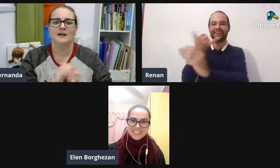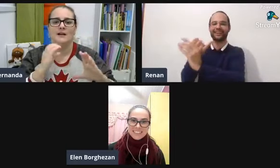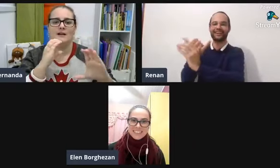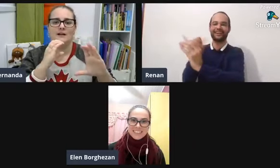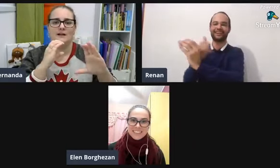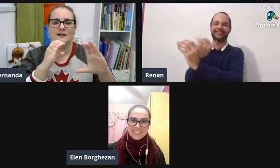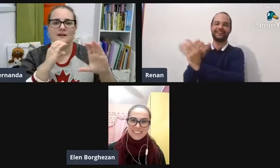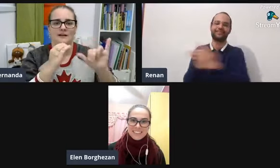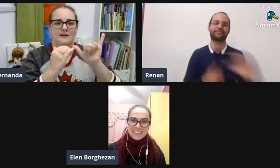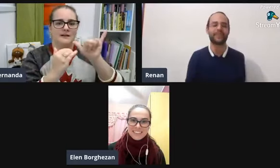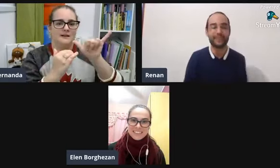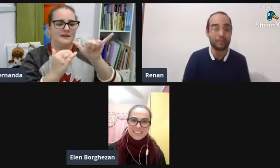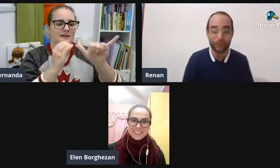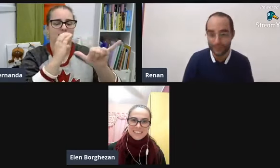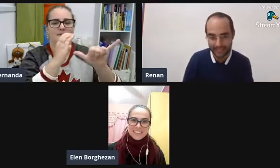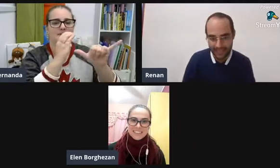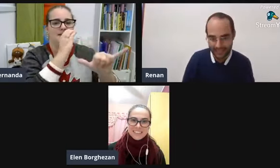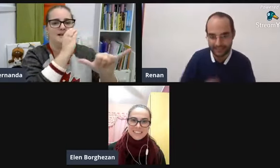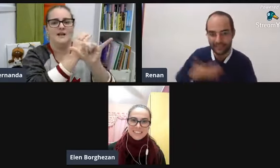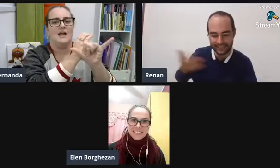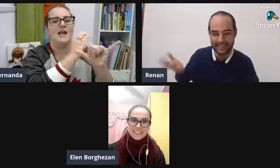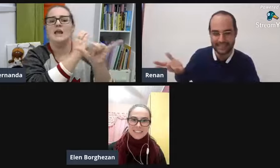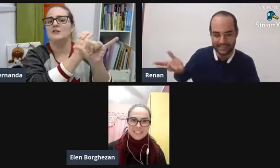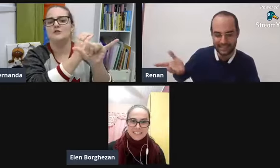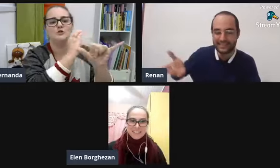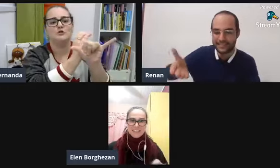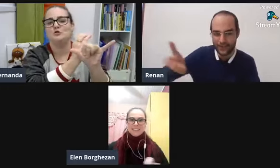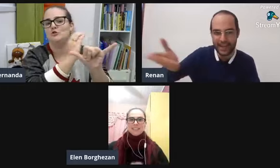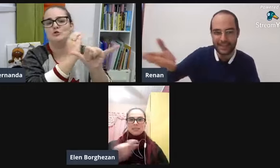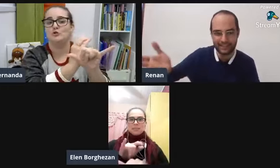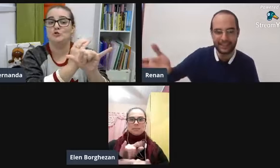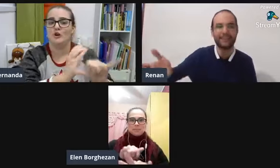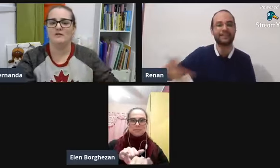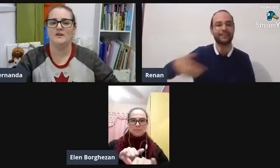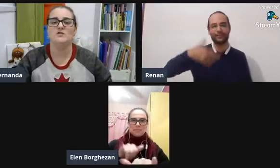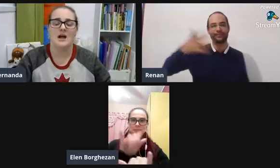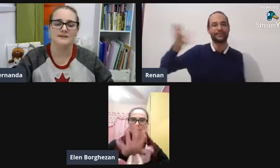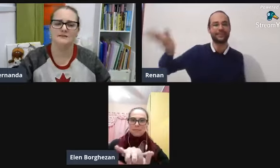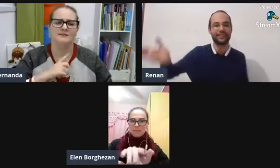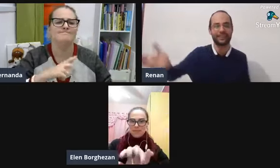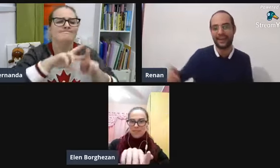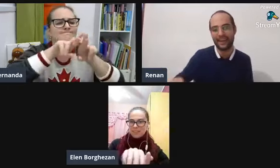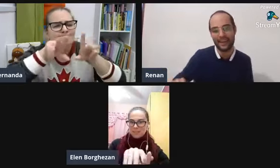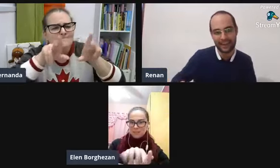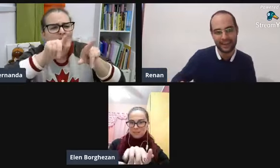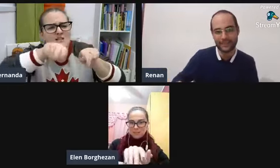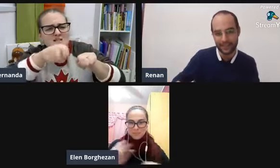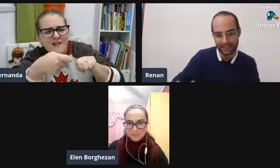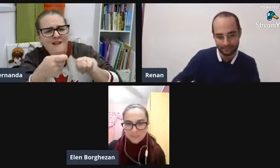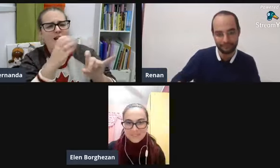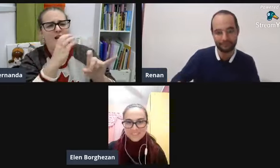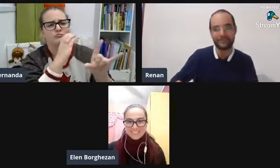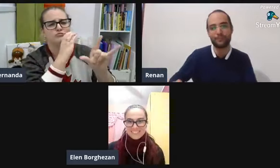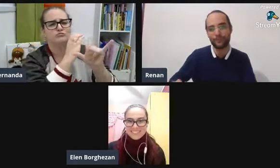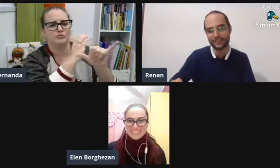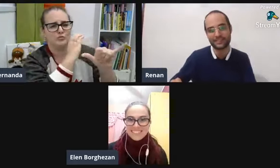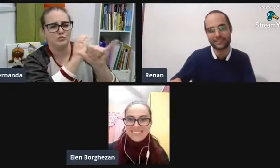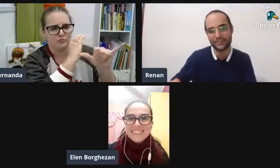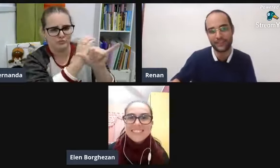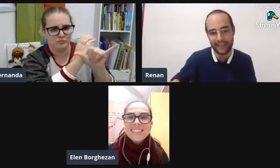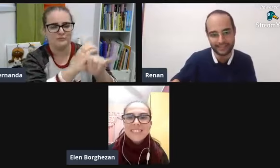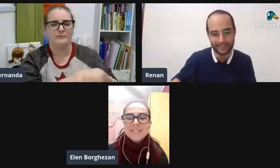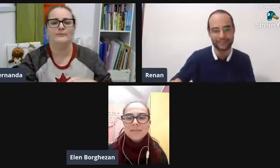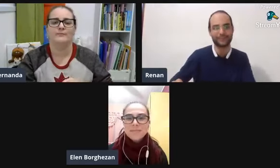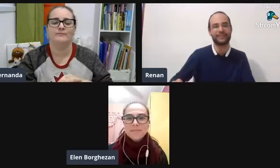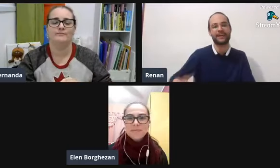ó. Tem muitos sinais e variedades de sinais, vocês conhecem, né? Então, é isso aí. Tem